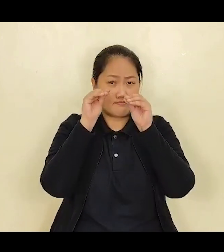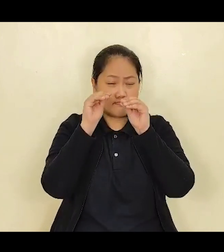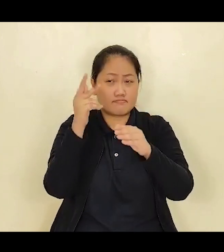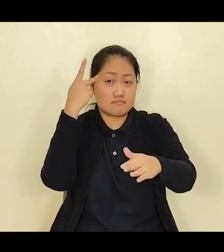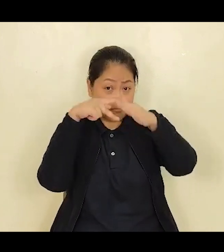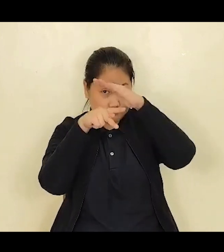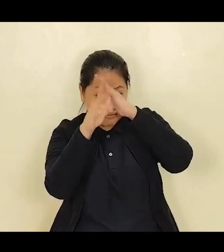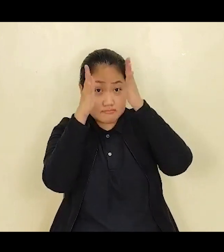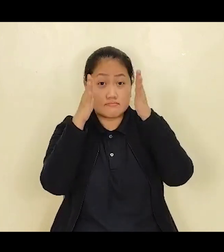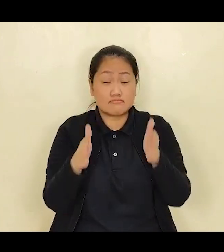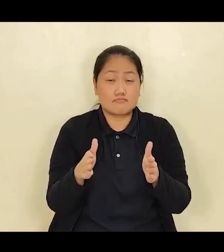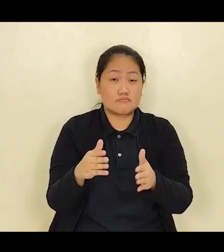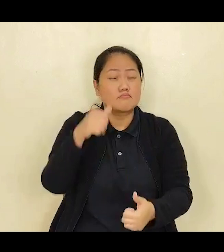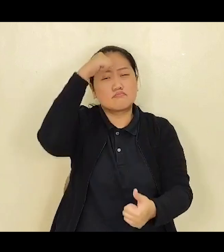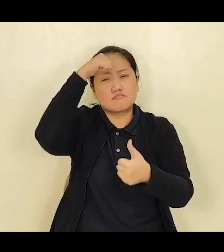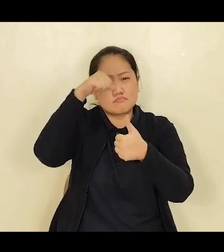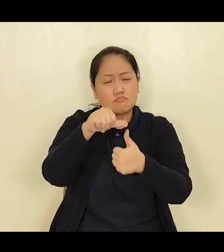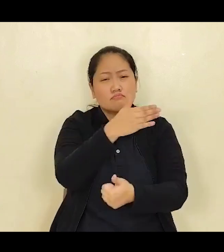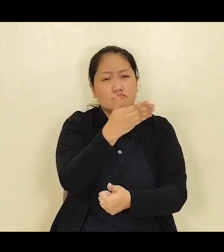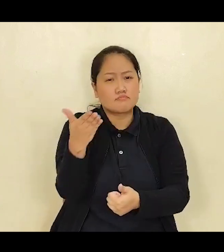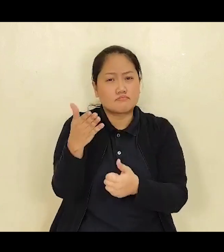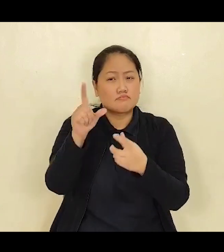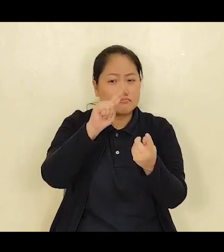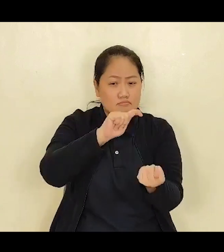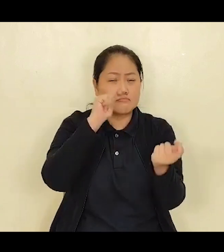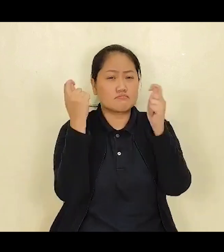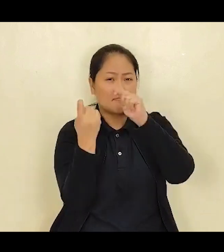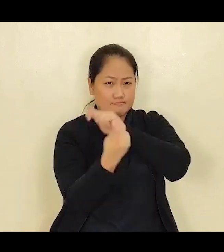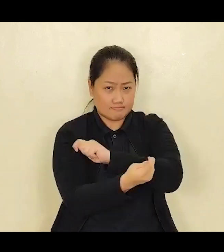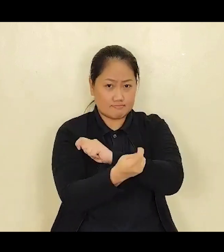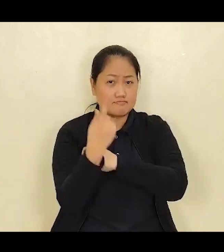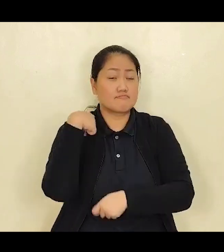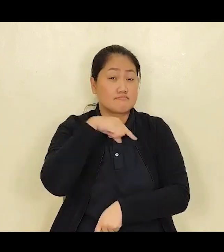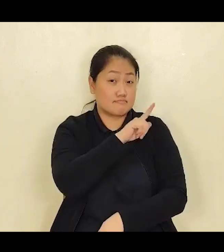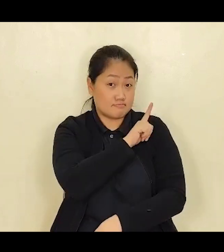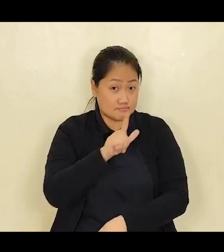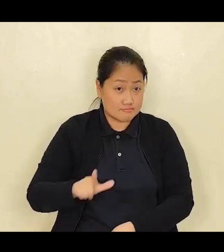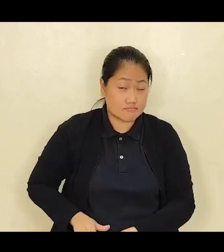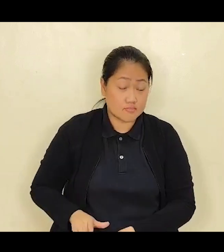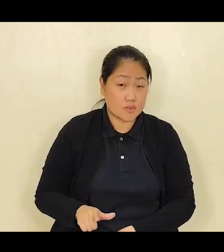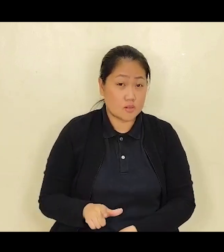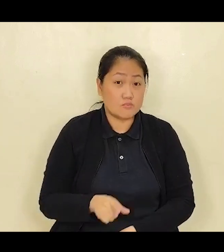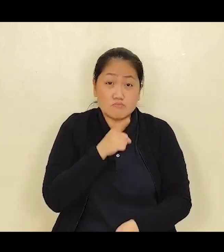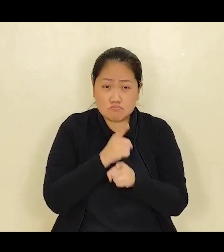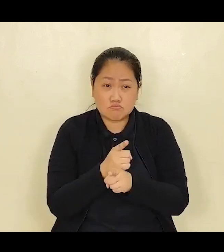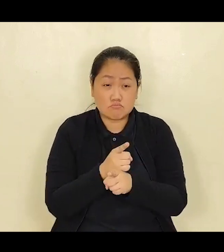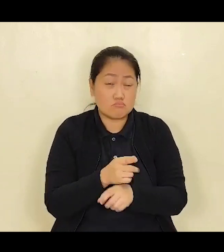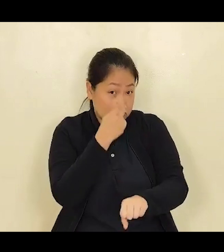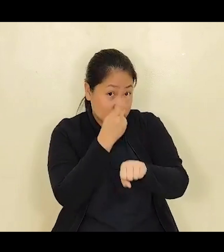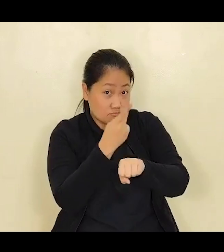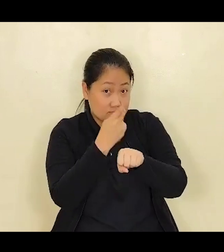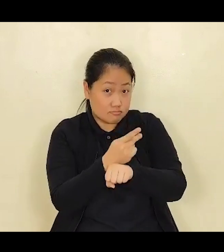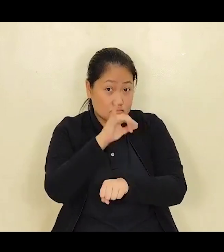mga propeta. Na-remember niyo ba ang pagbabagong anyo ng ating Panginoon? Di ba tanging si